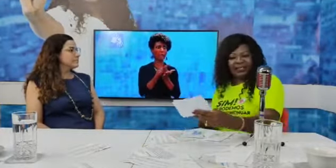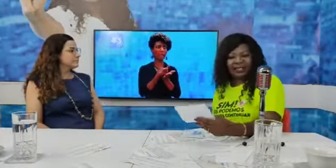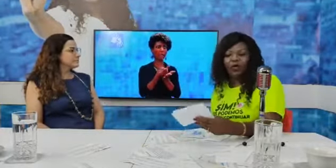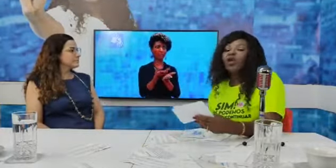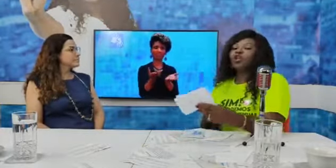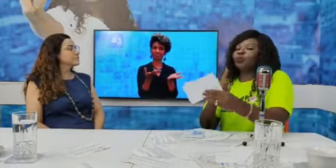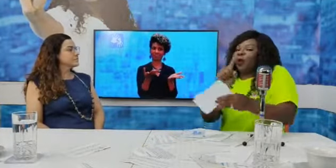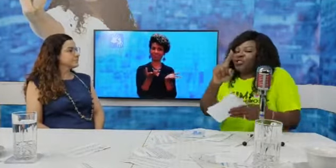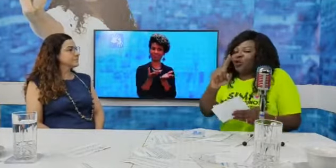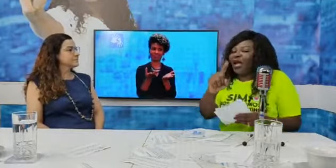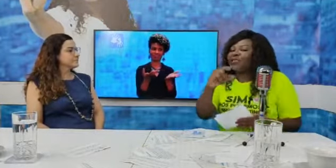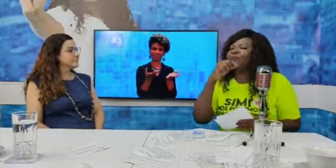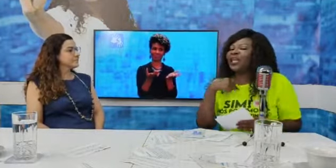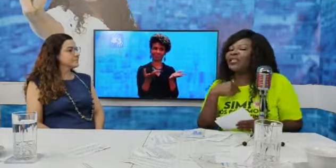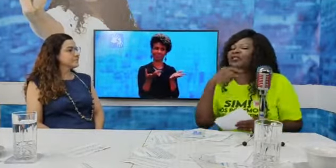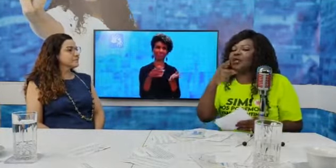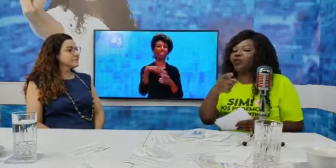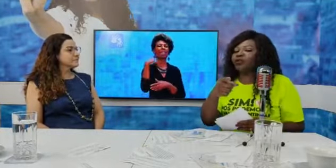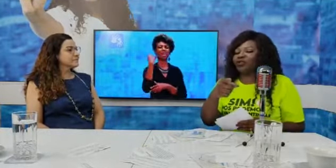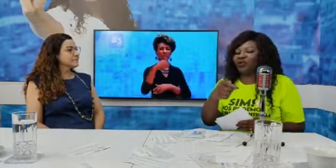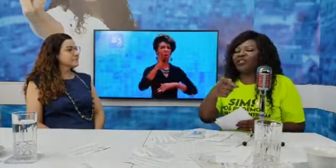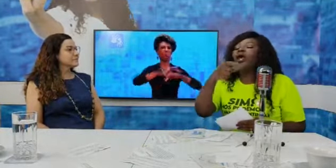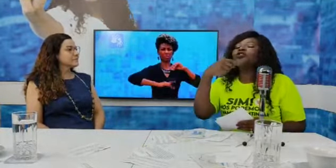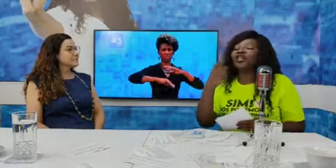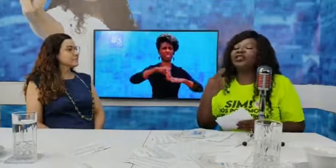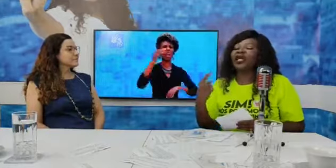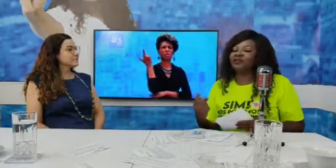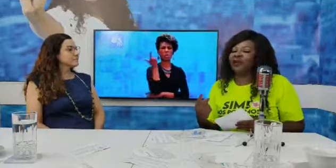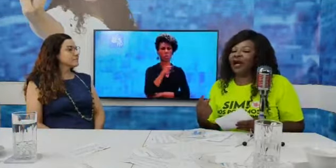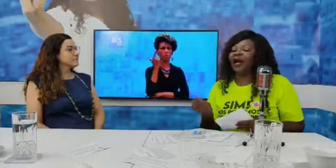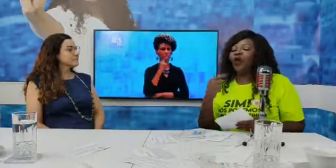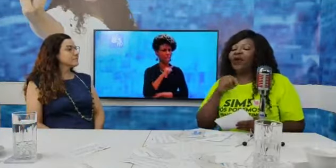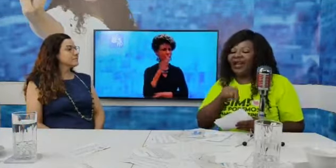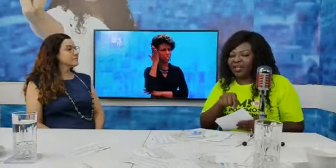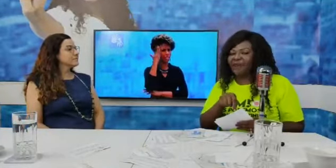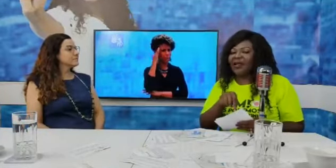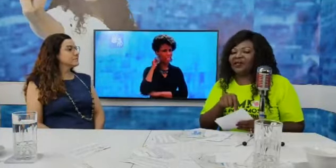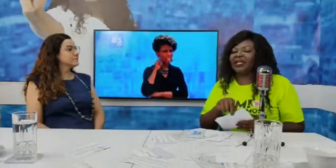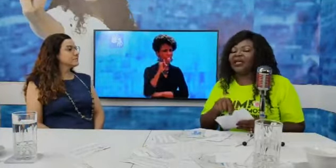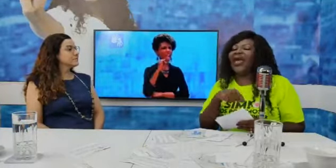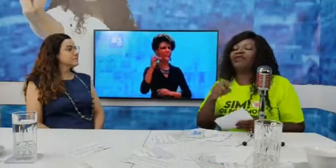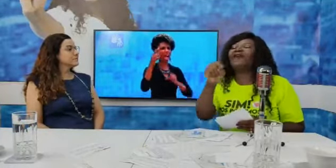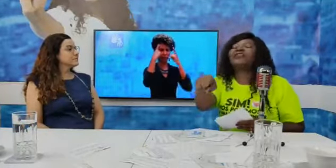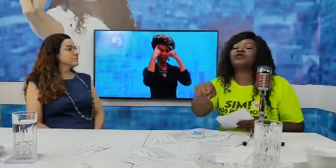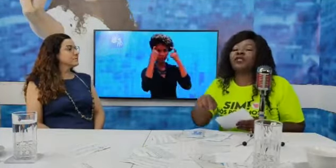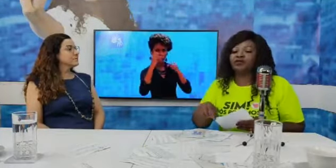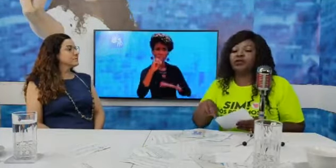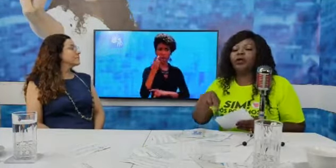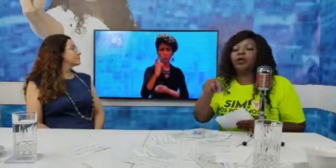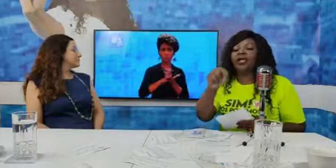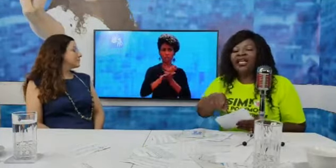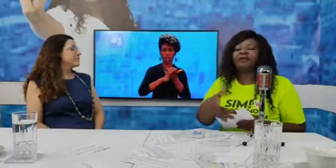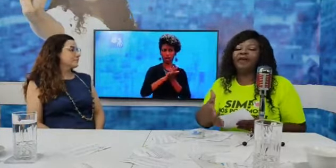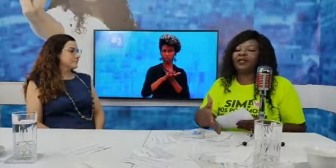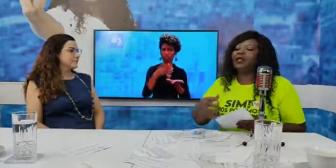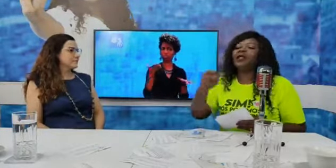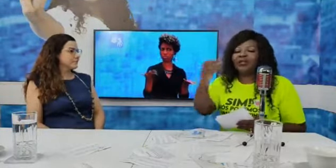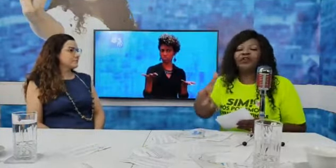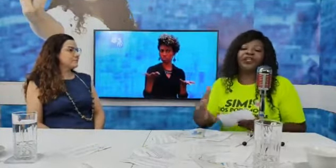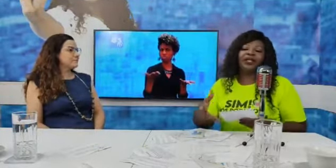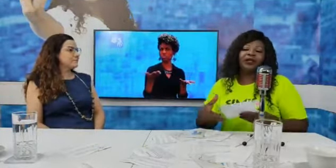a atenção que os profissionais têm, sim, condições de identificar. O que ela está falando aqui é, façam isso.